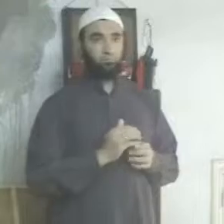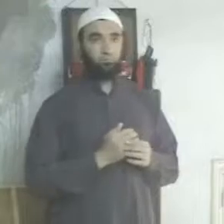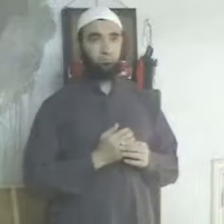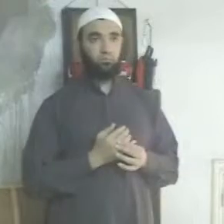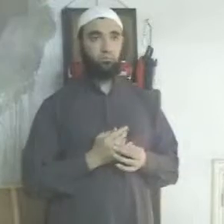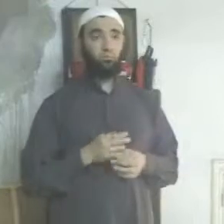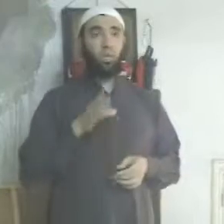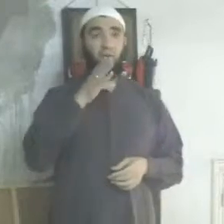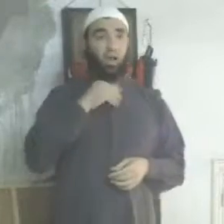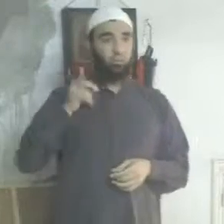بملابس